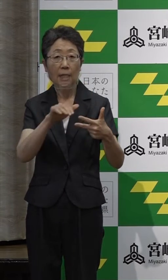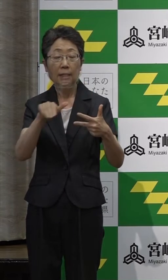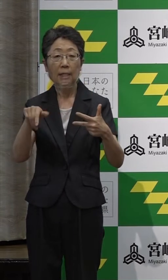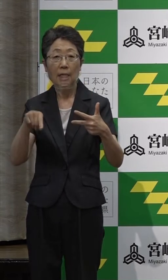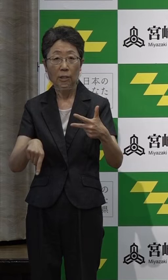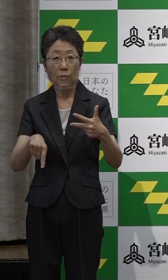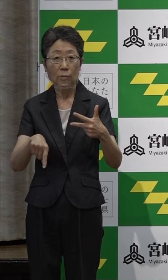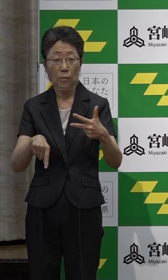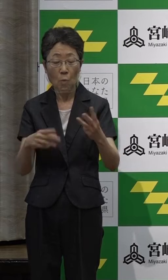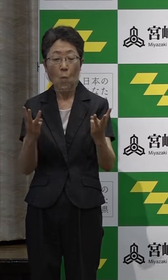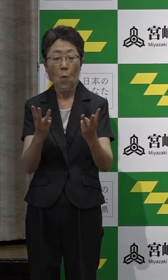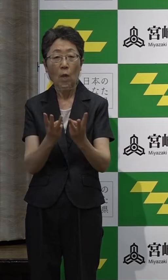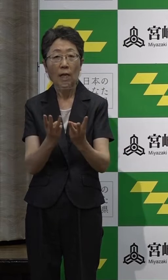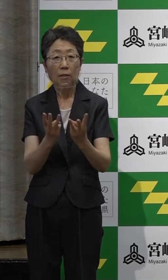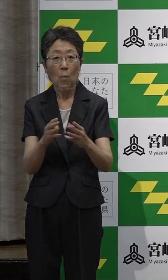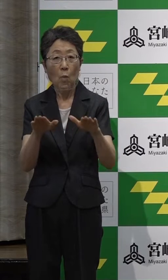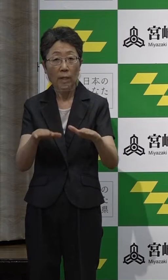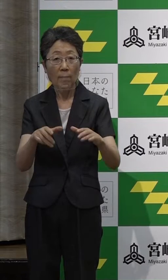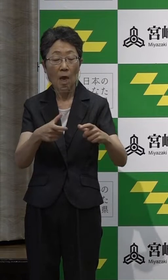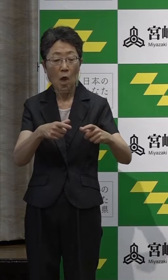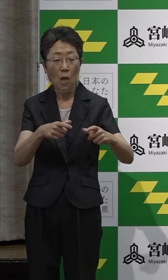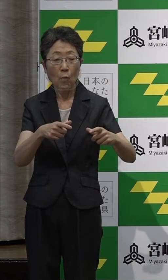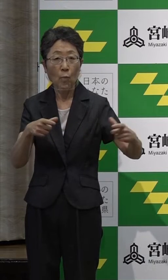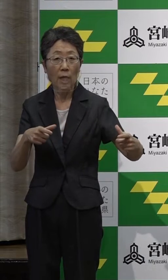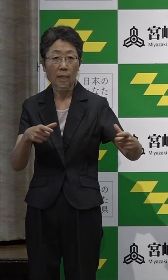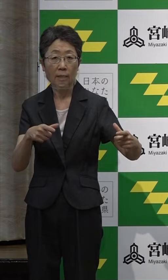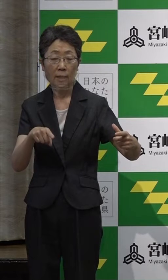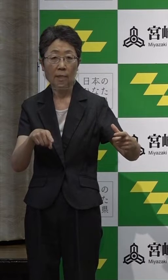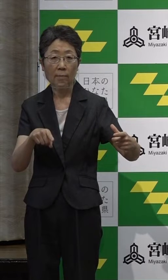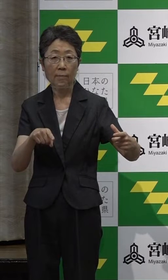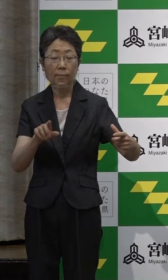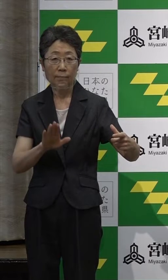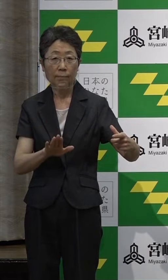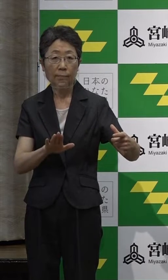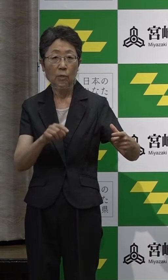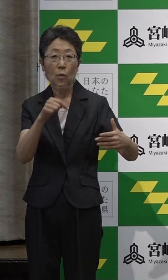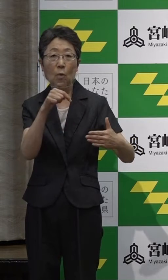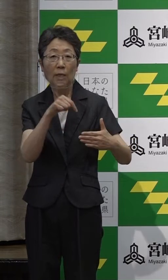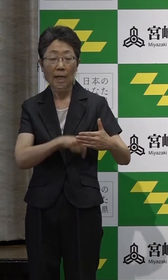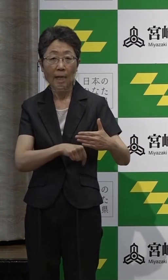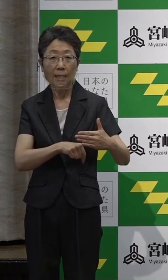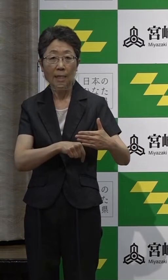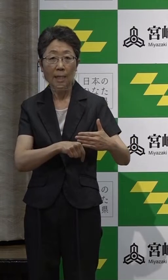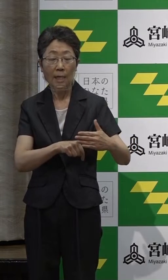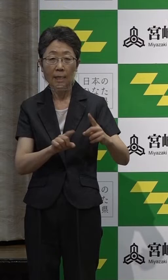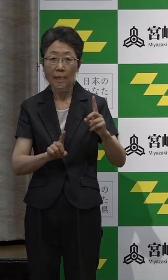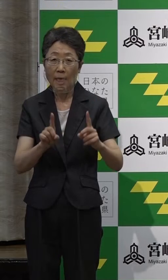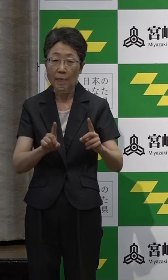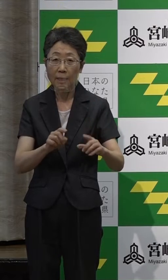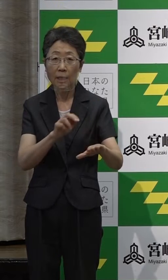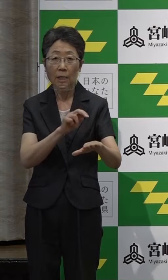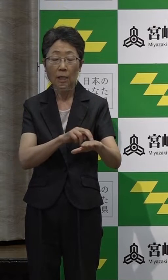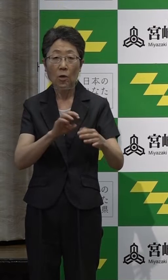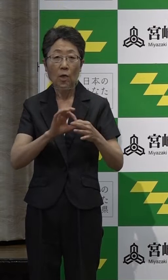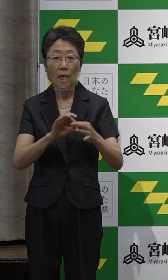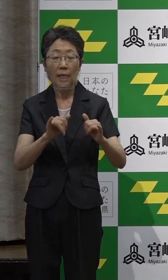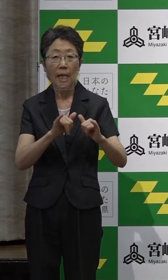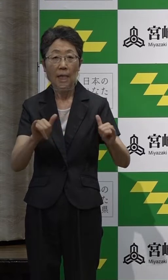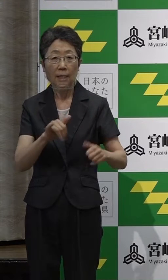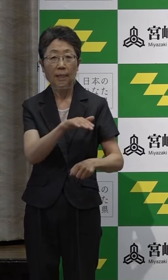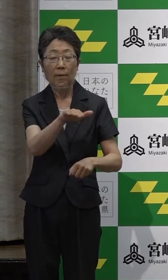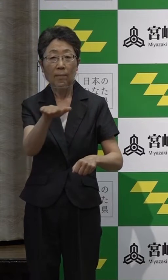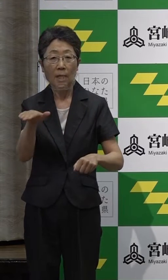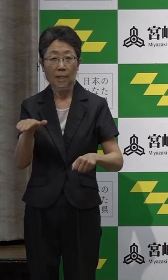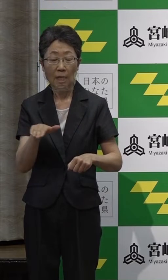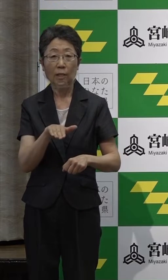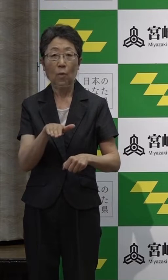数も今増やしたというところもあります。そういったところでいかに医療関係者の適切なですね、